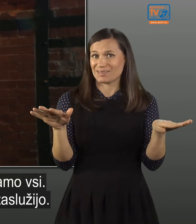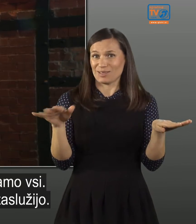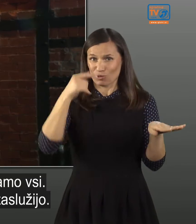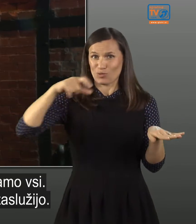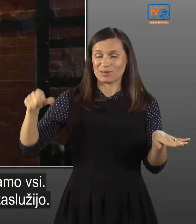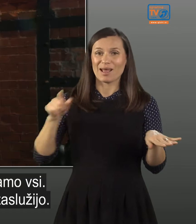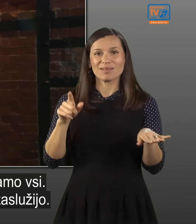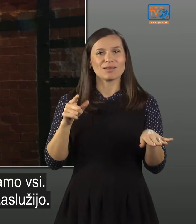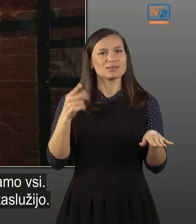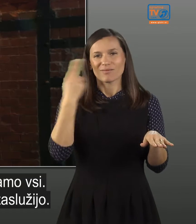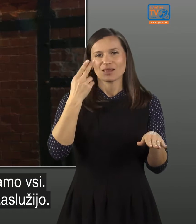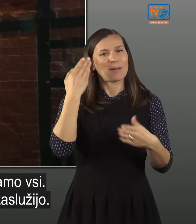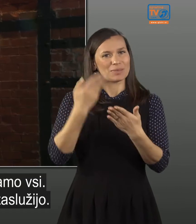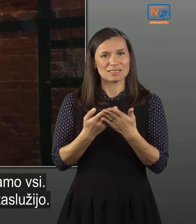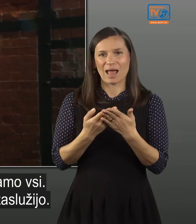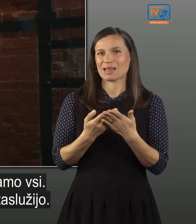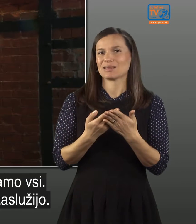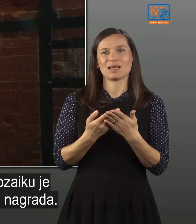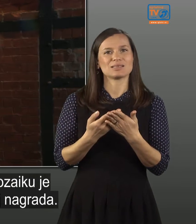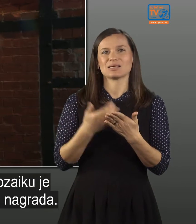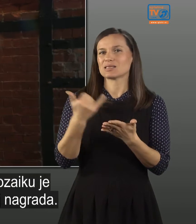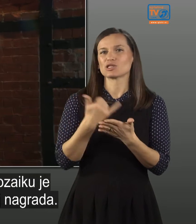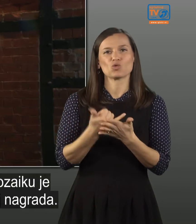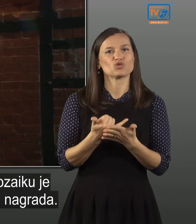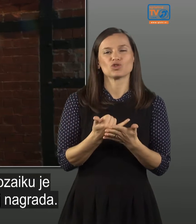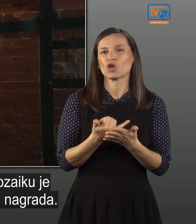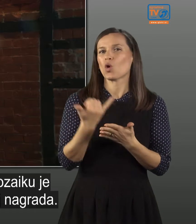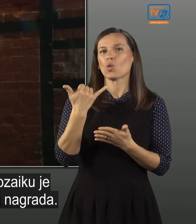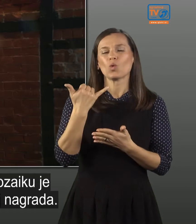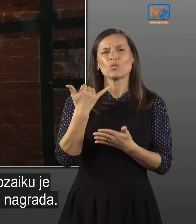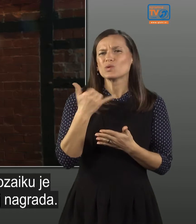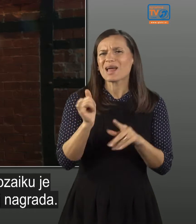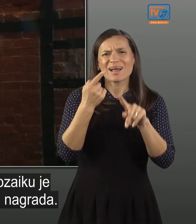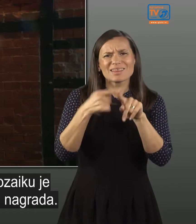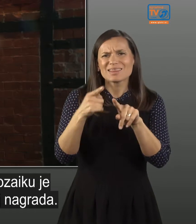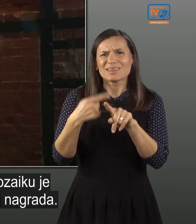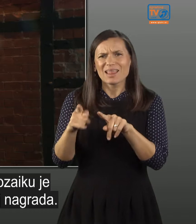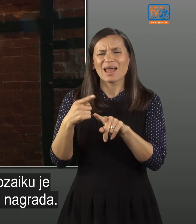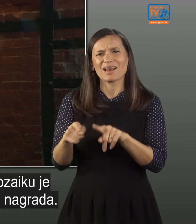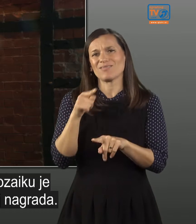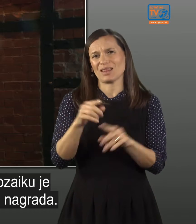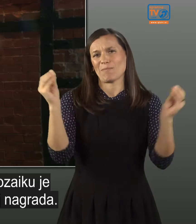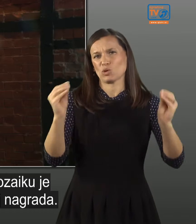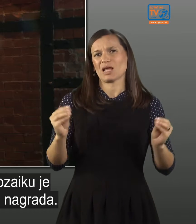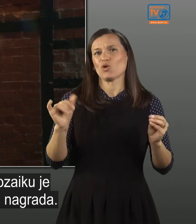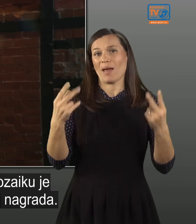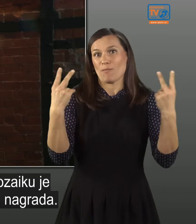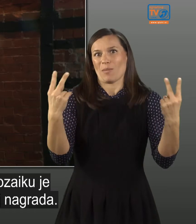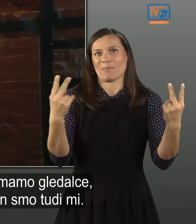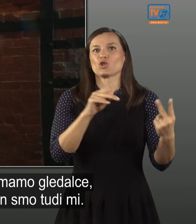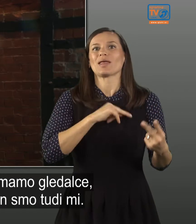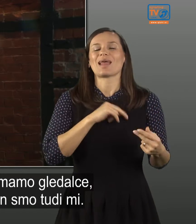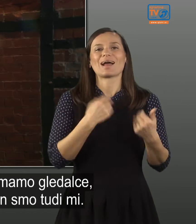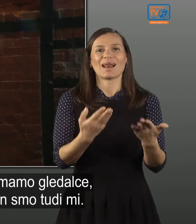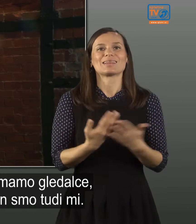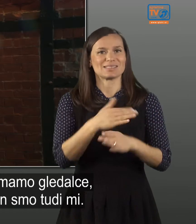priznanje zaslužijo. Vsak kamenček v tem mozaiku je pomemben, torej nagrada za vse. Veseli